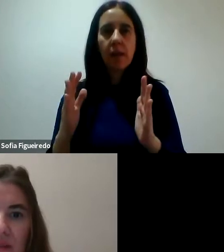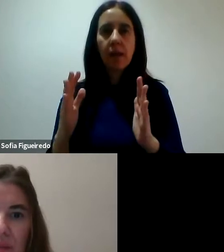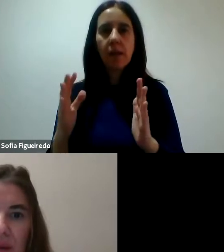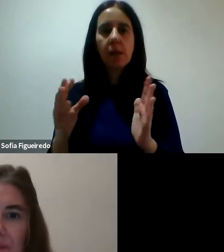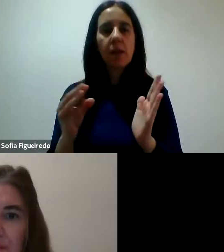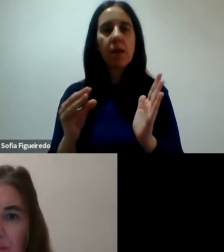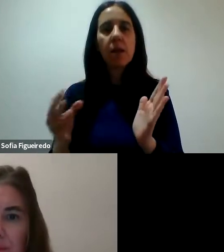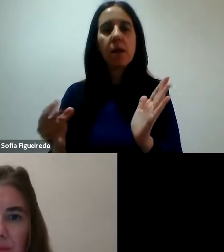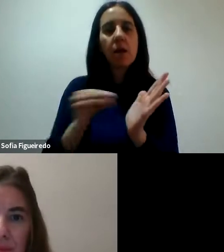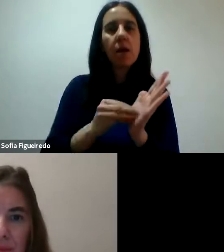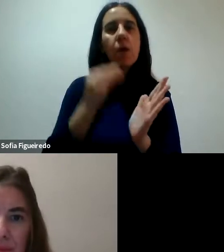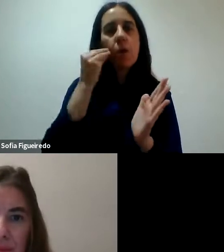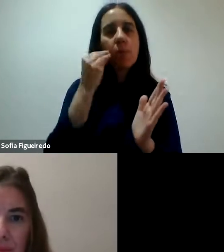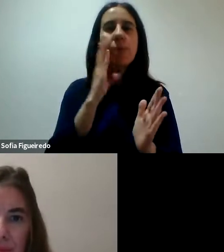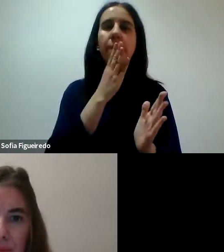em que participa.